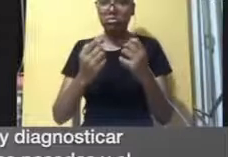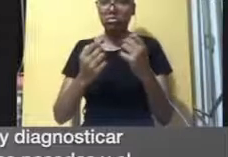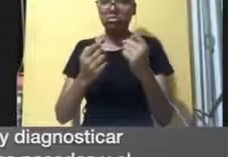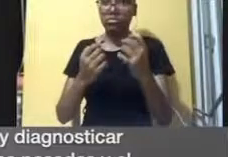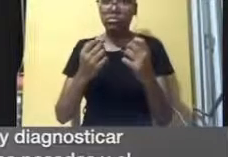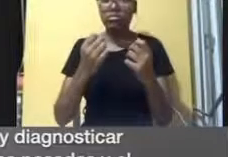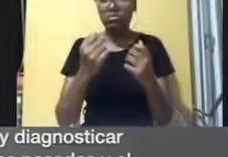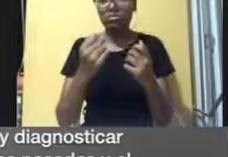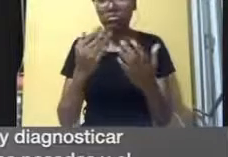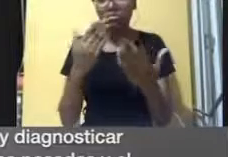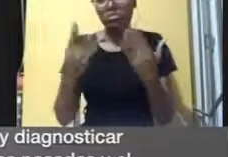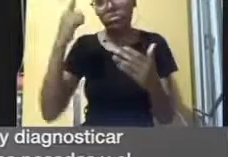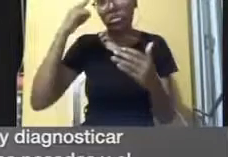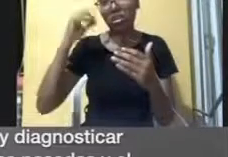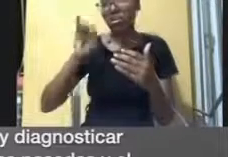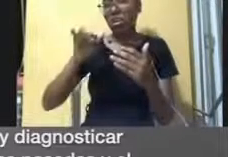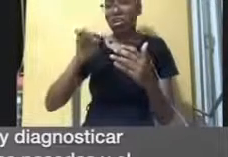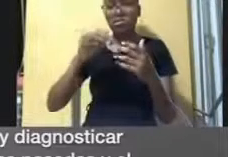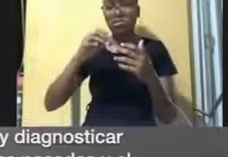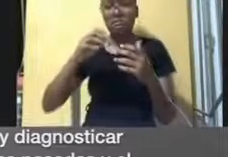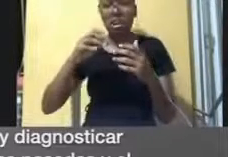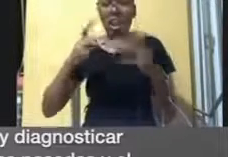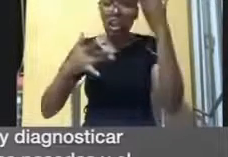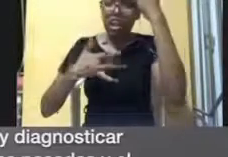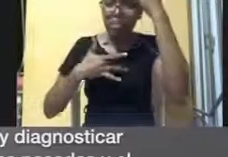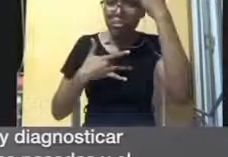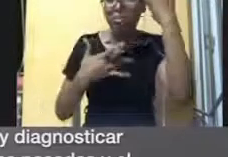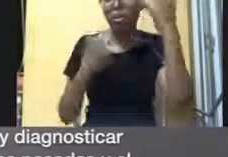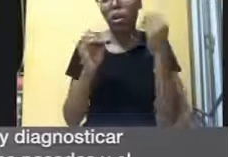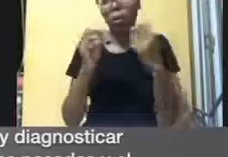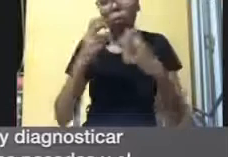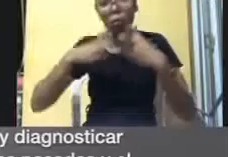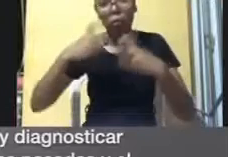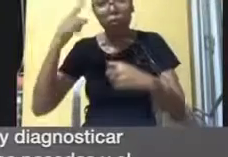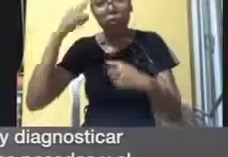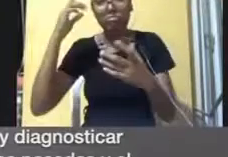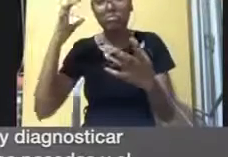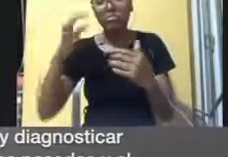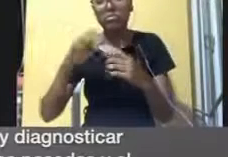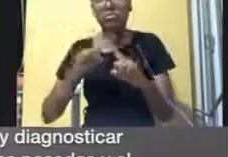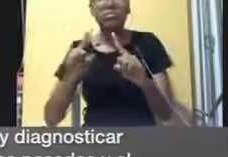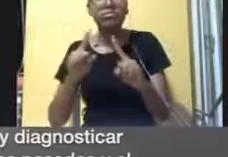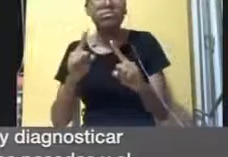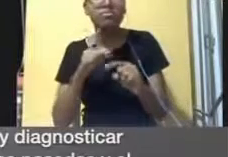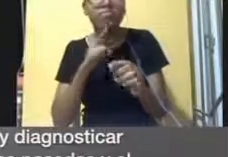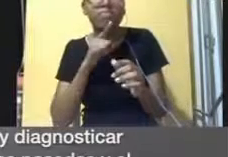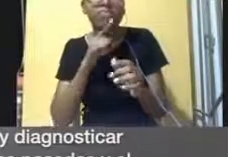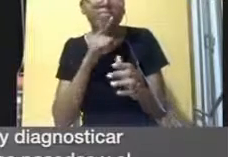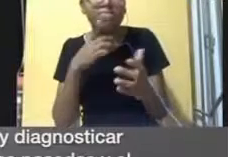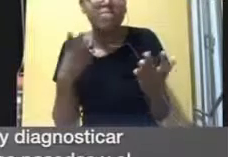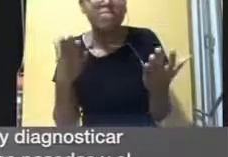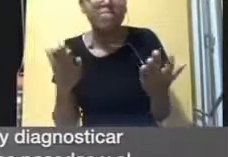enfermedad mental o un trauma cerebral o algo así, cuando realmente esa persona aprendió